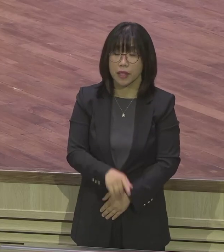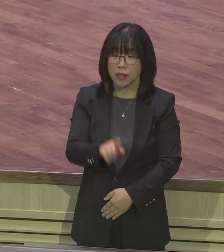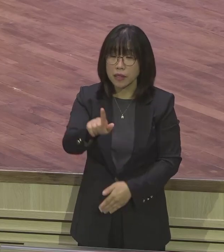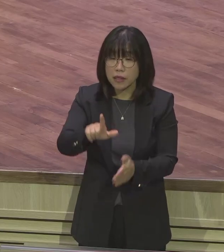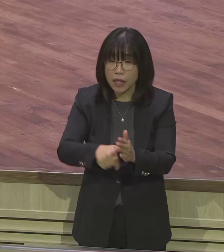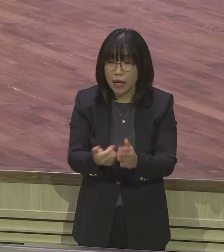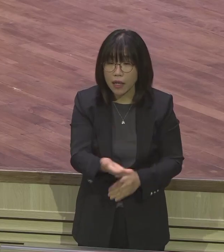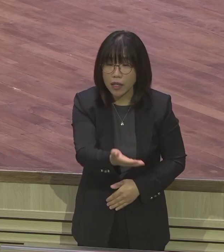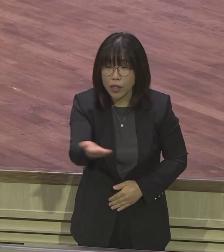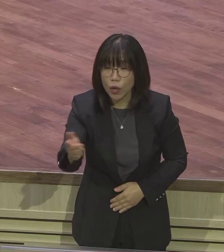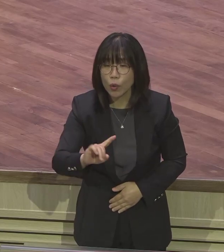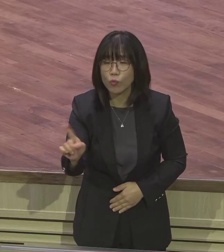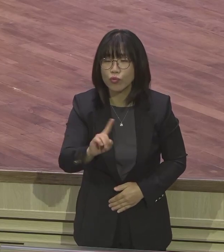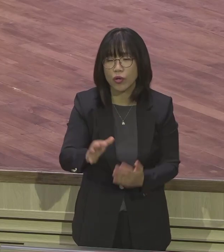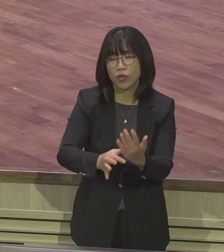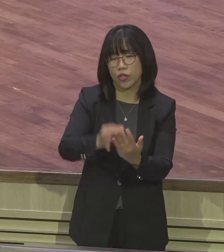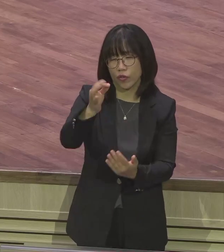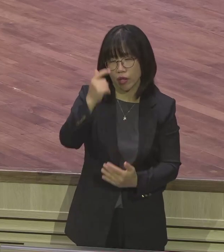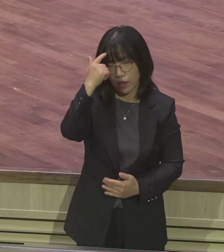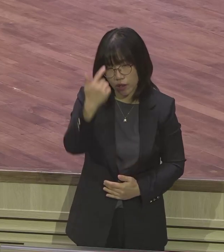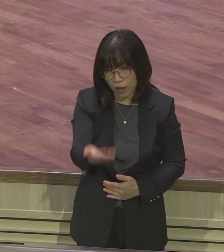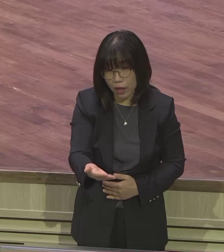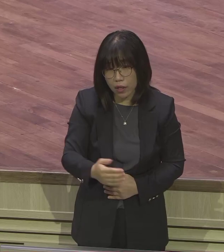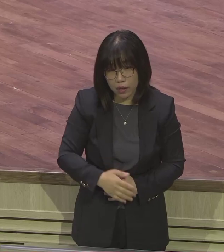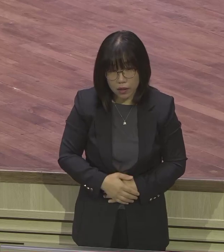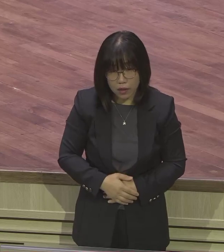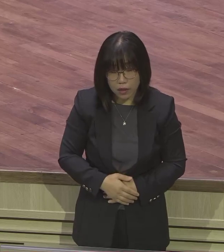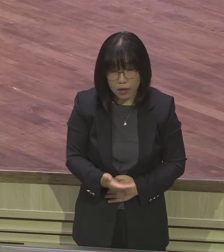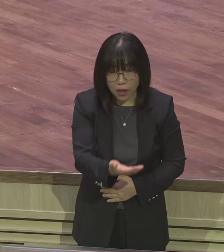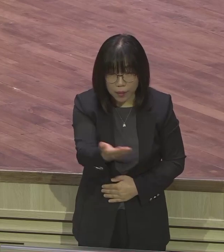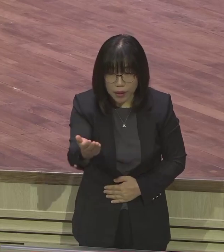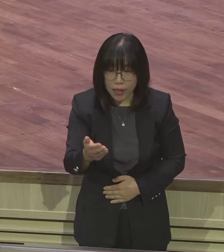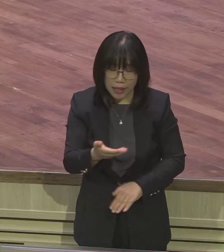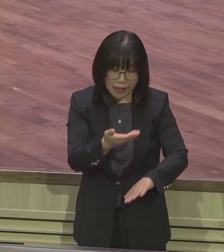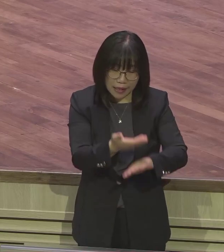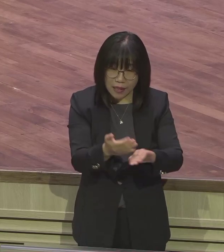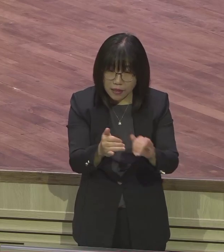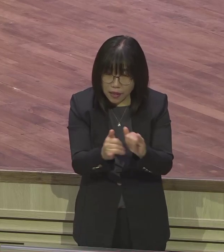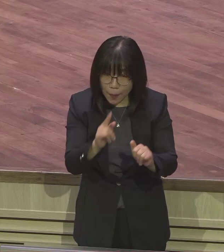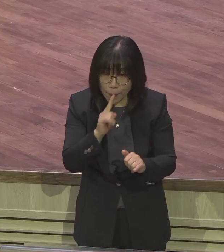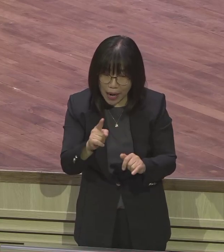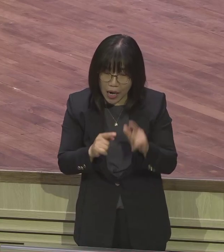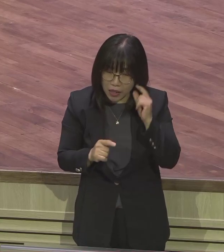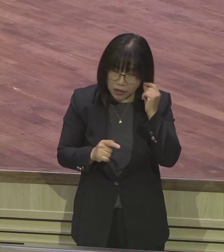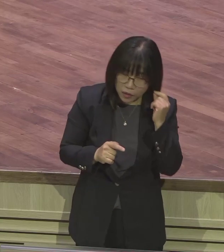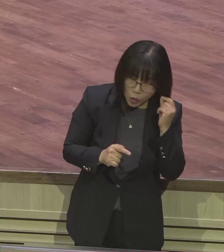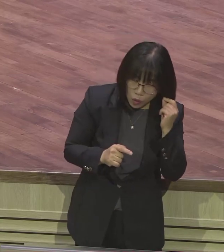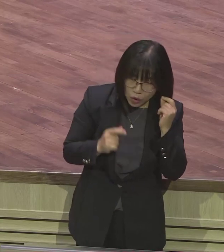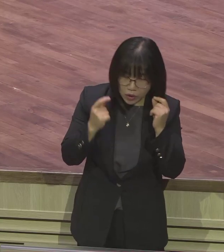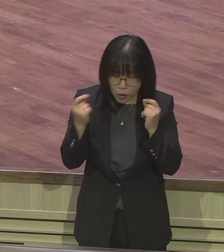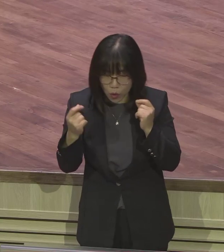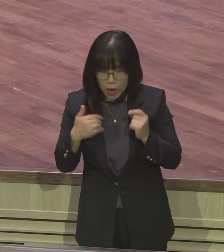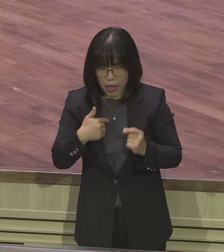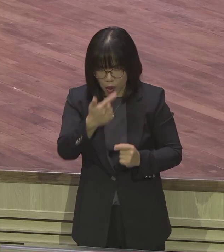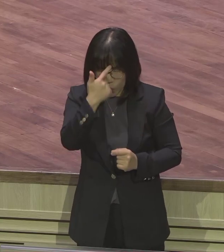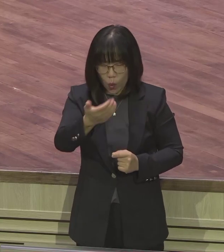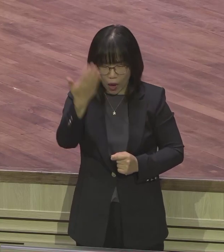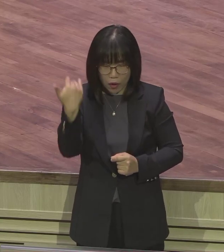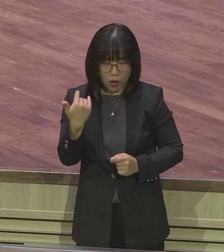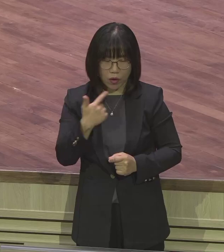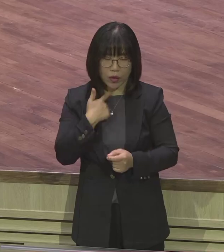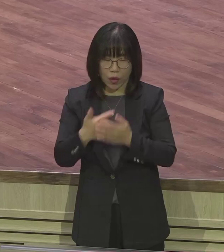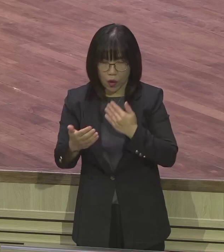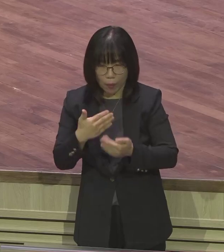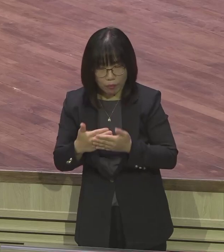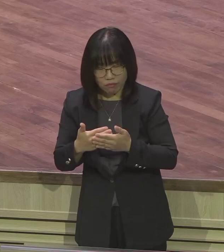선택의 기준을 어떻게 해야 됩니까? 다른 게 아니에요. 사람 말 들어가면서 내 생각, 내 경험 이거 아니에요.